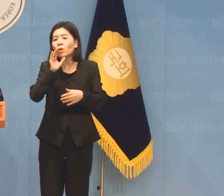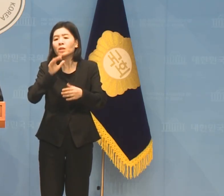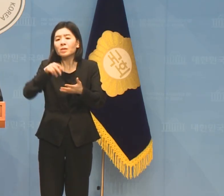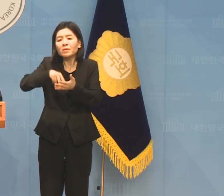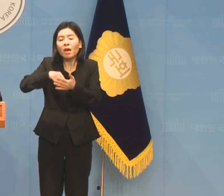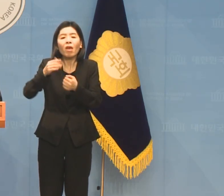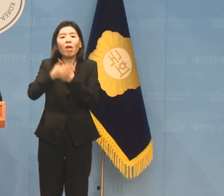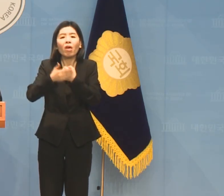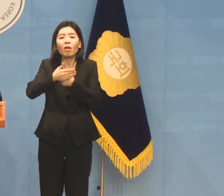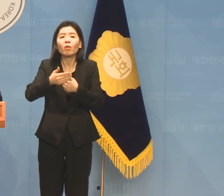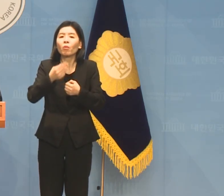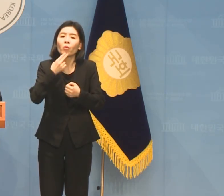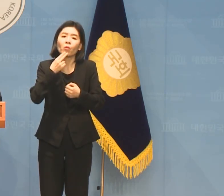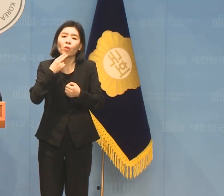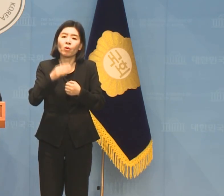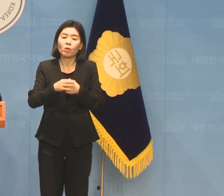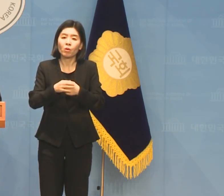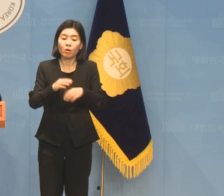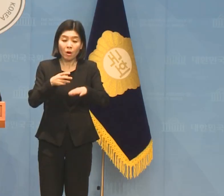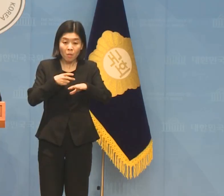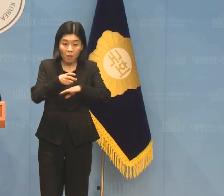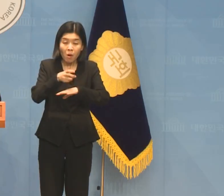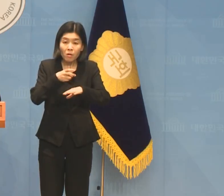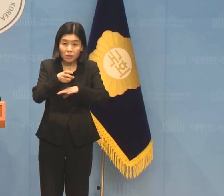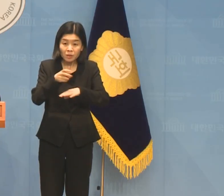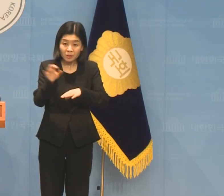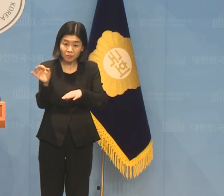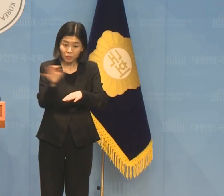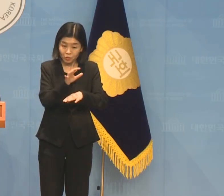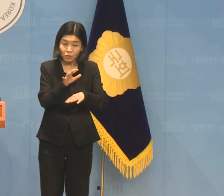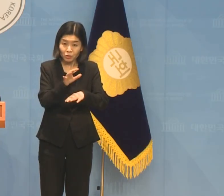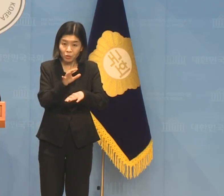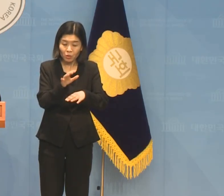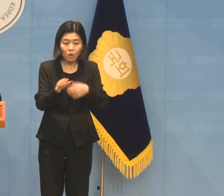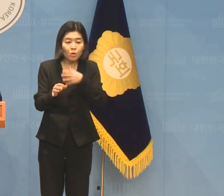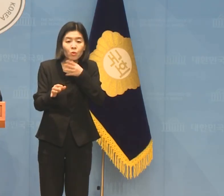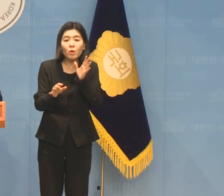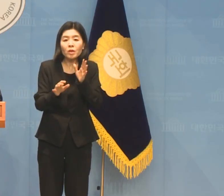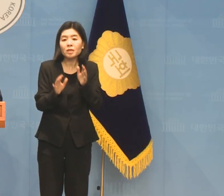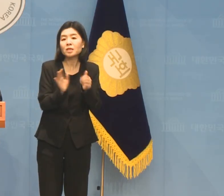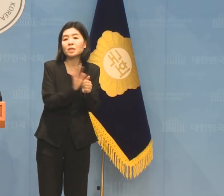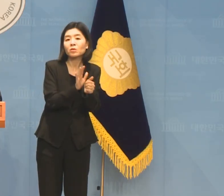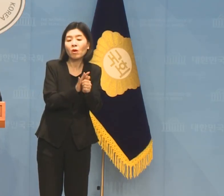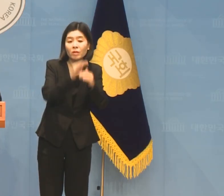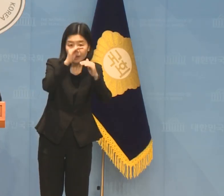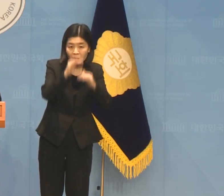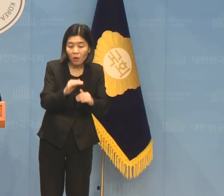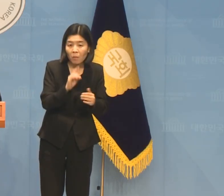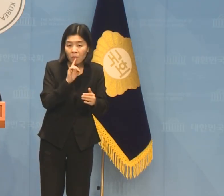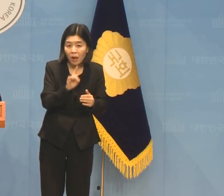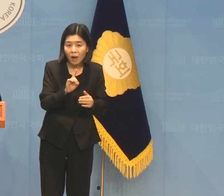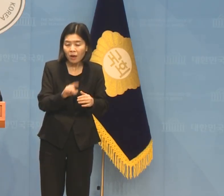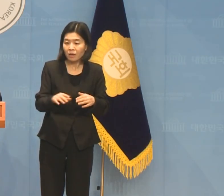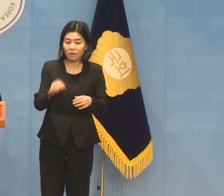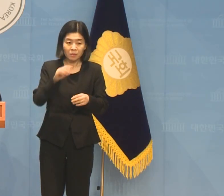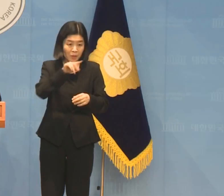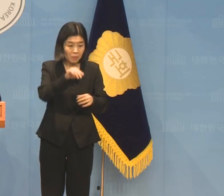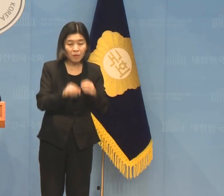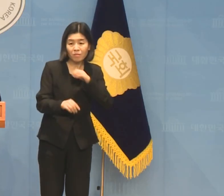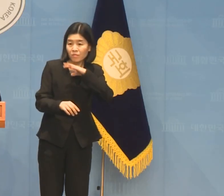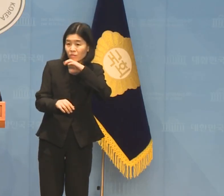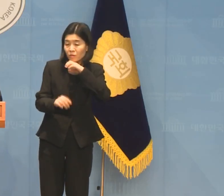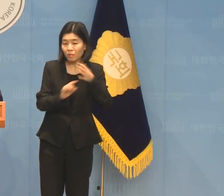버스 무임승차 확대가 해결책인 양 내놓은 김 후보 캠프의 반응은 그저 철학적 빈곤을 보여줄